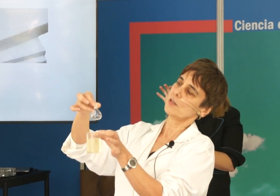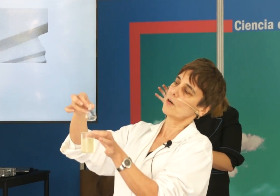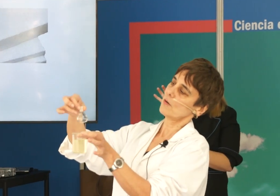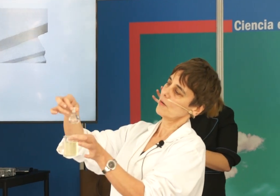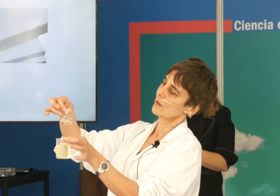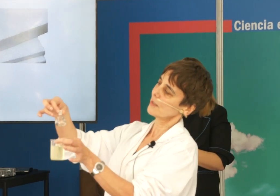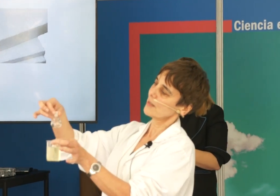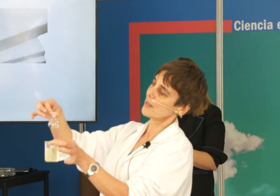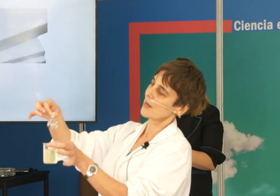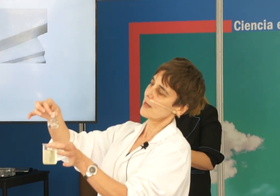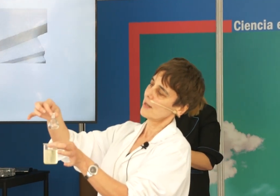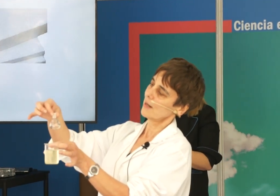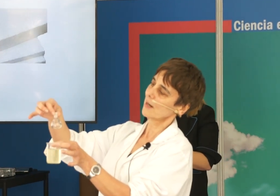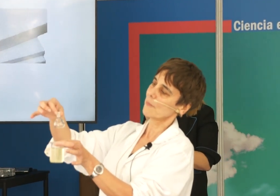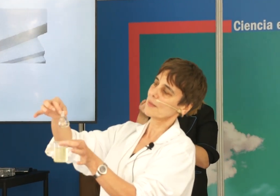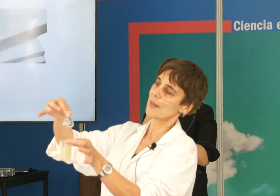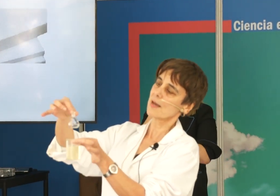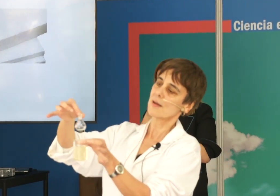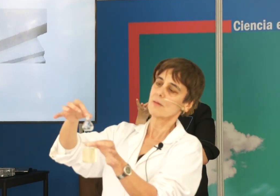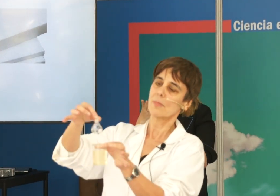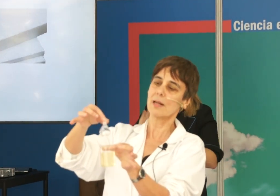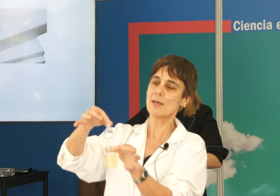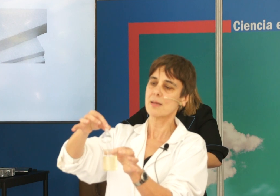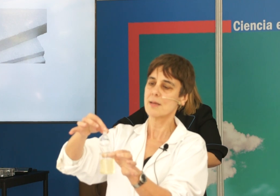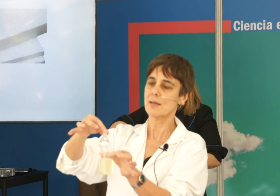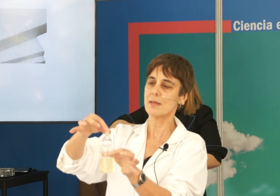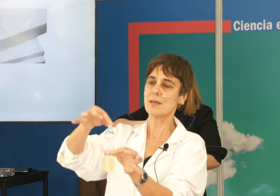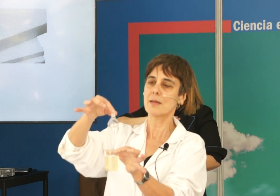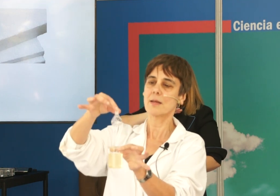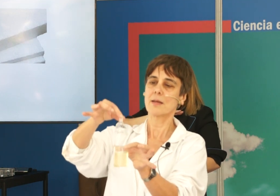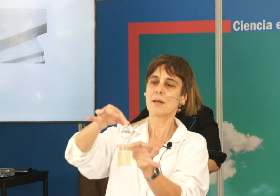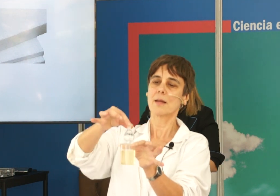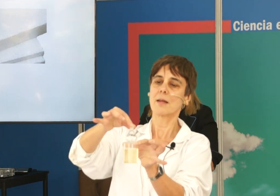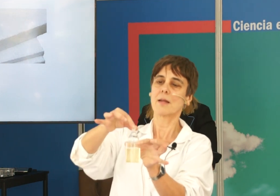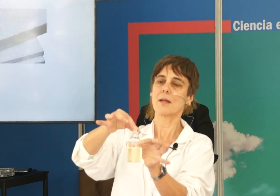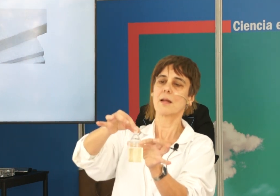los numeritos que te indica la capacidad, ¿vale? Y...